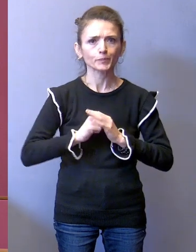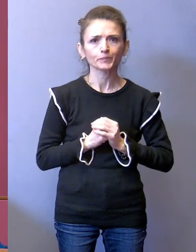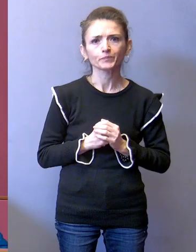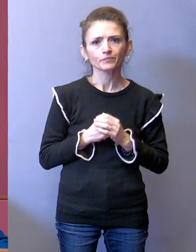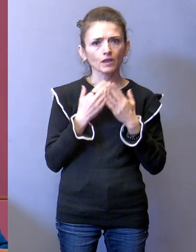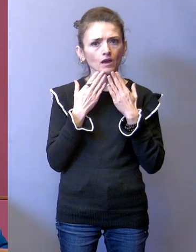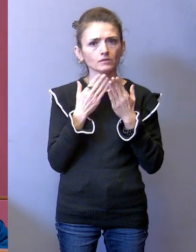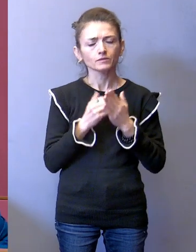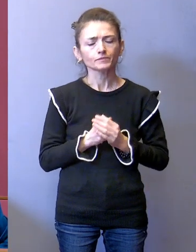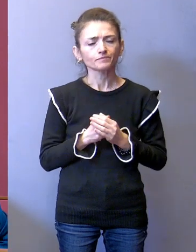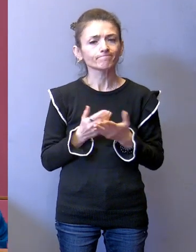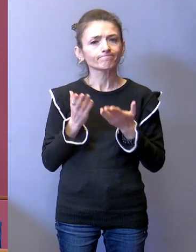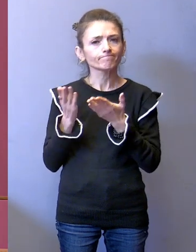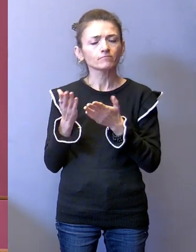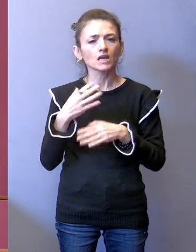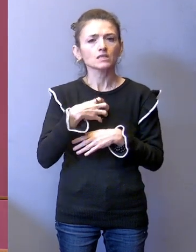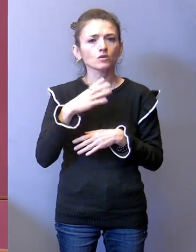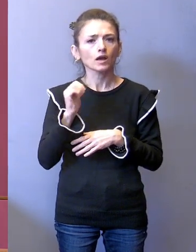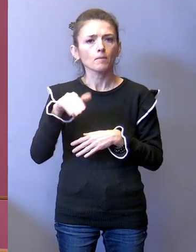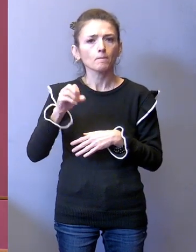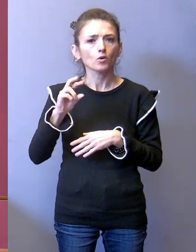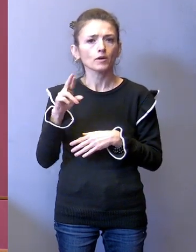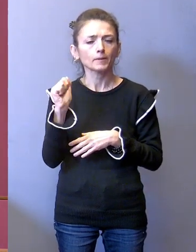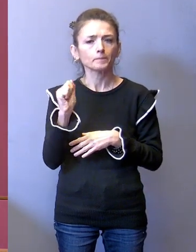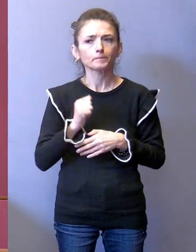prego assessore Campora